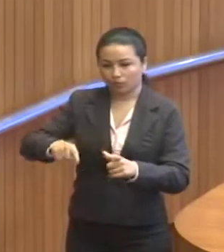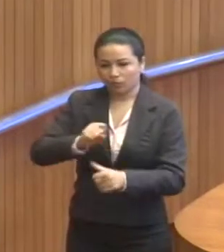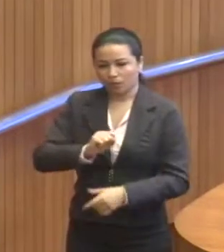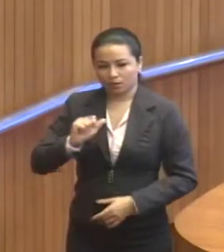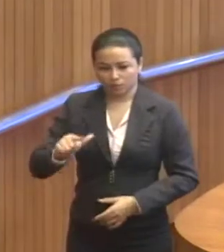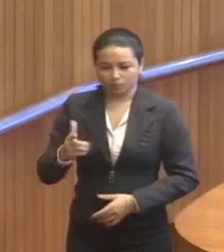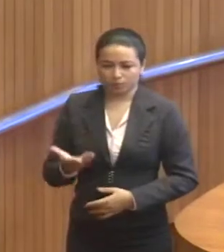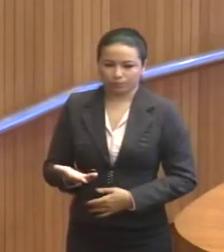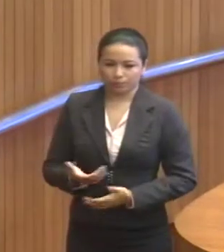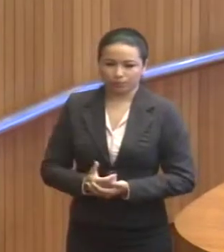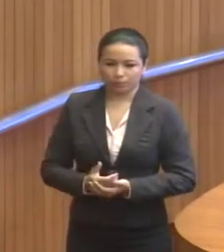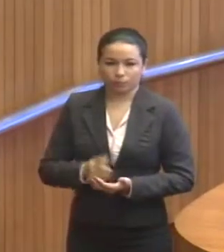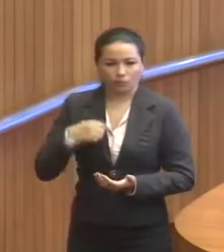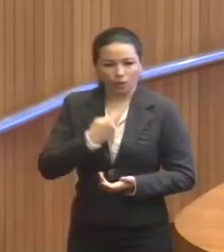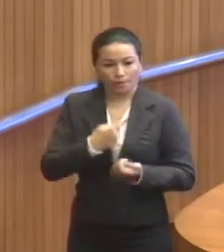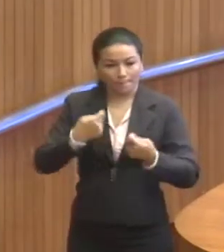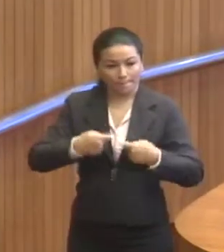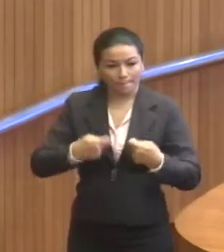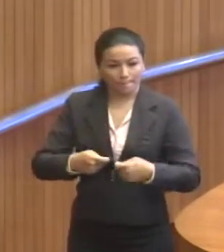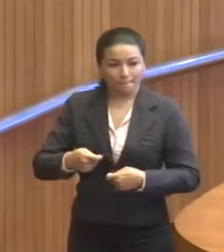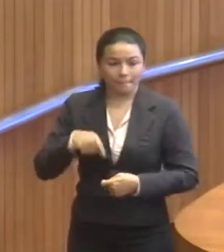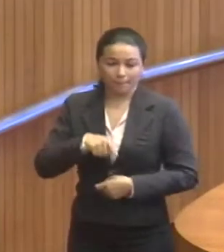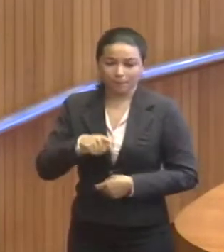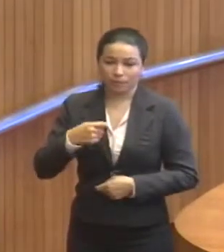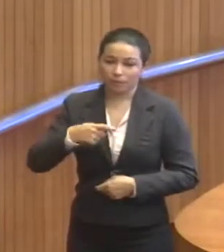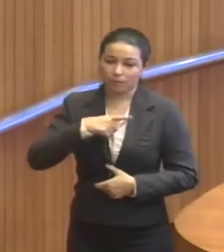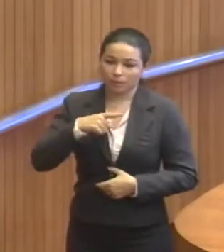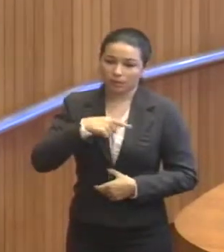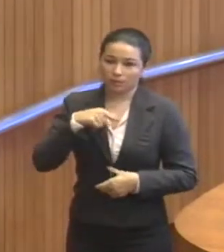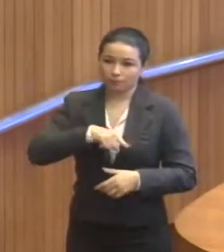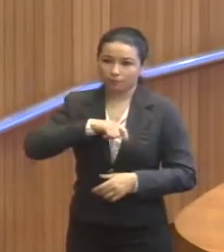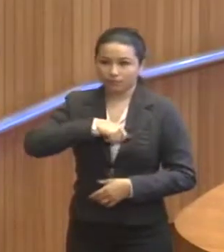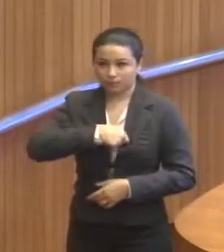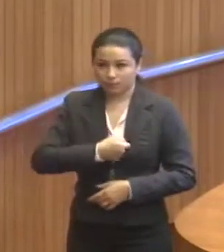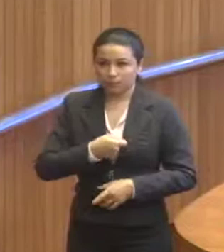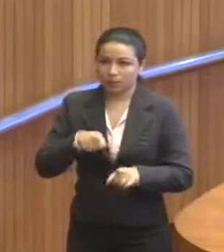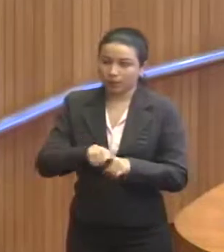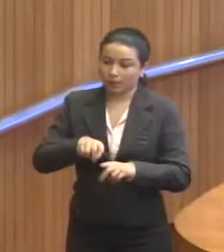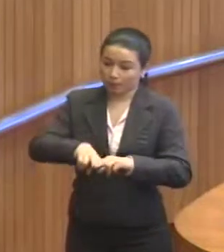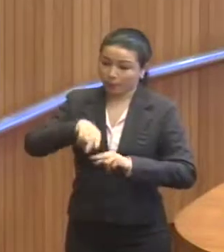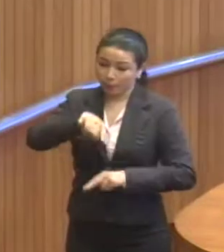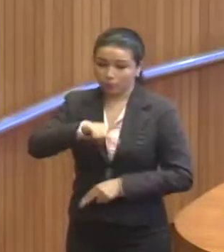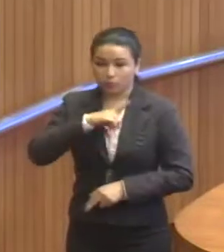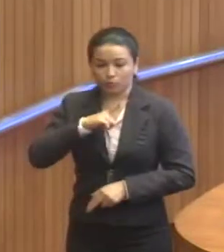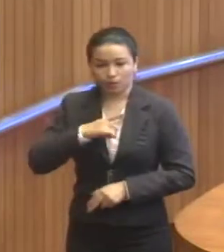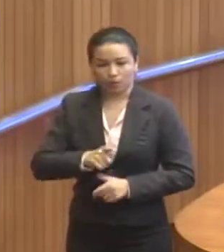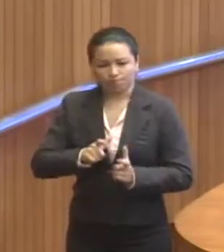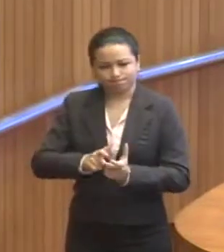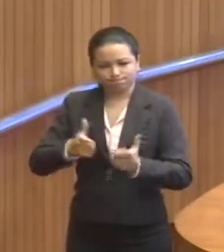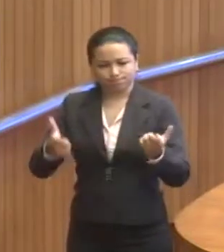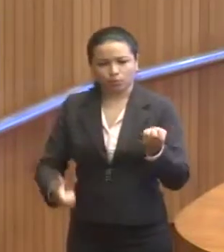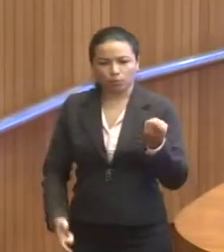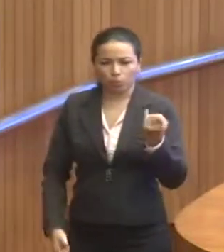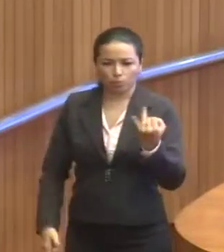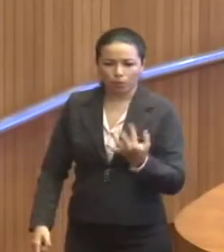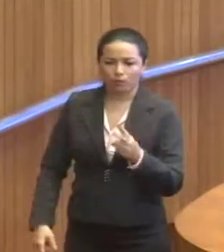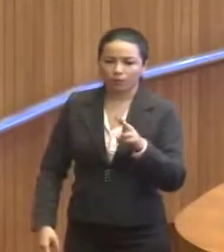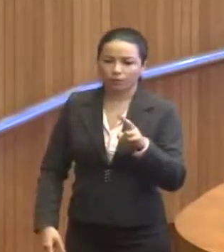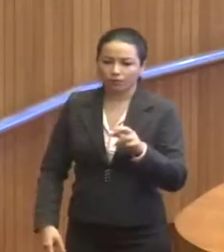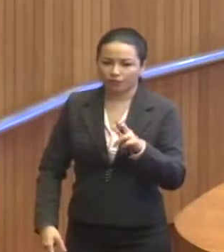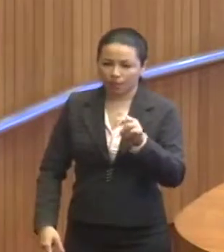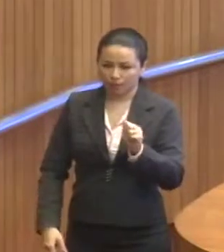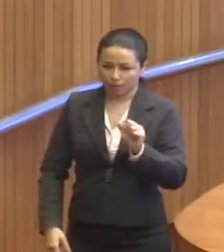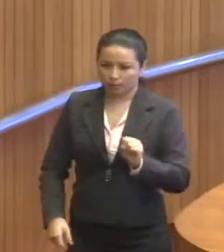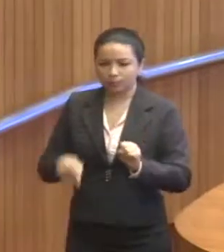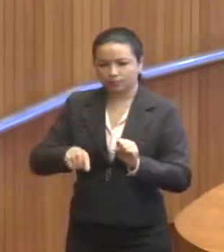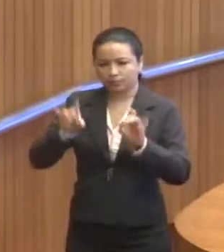São Luís. Nós precisaríamos, de fato, ter essas delegacias e aí, portanto, também ampliar a quantidade de varas